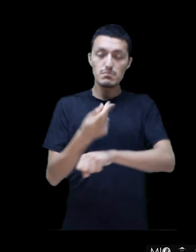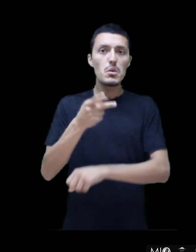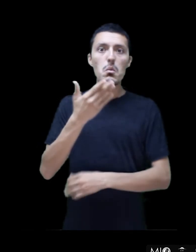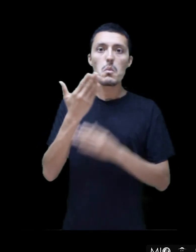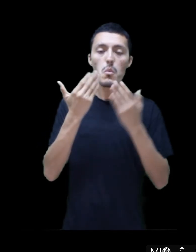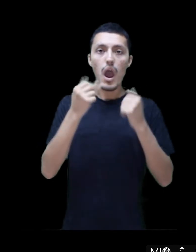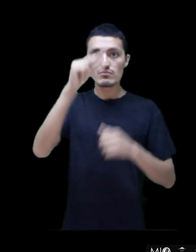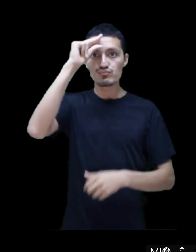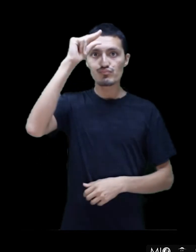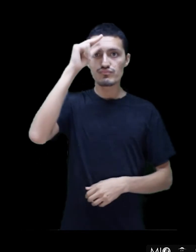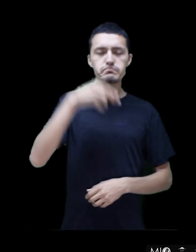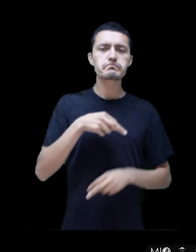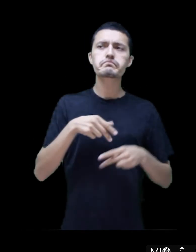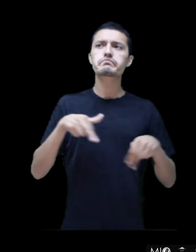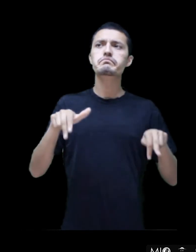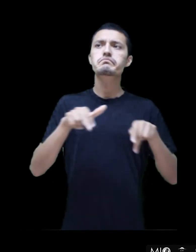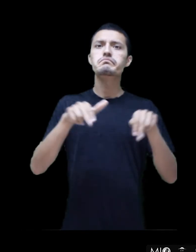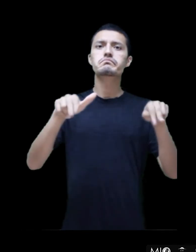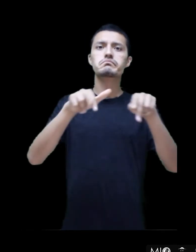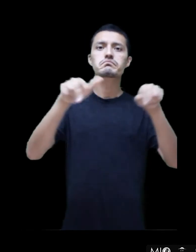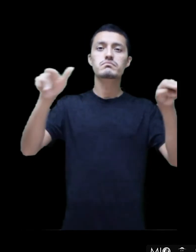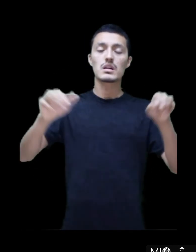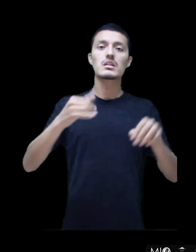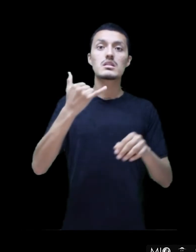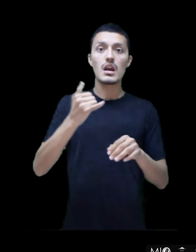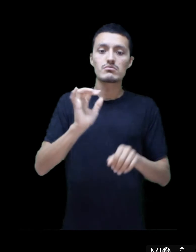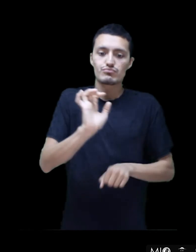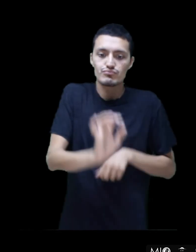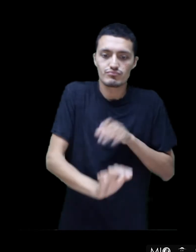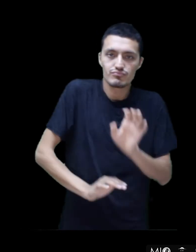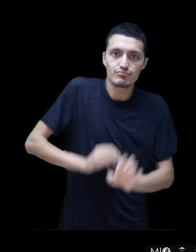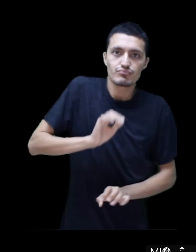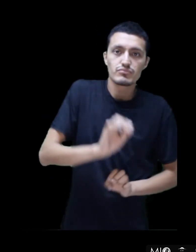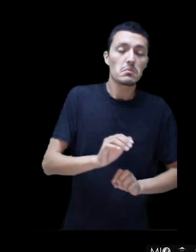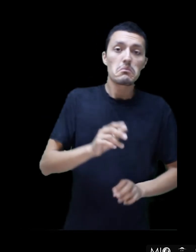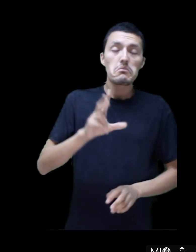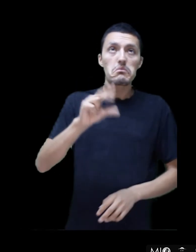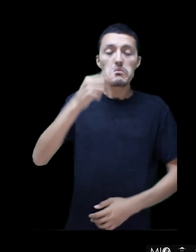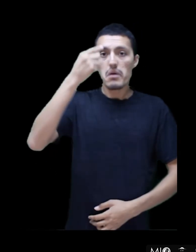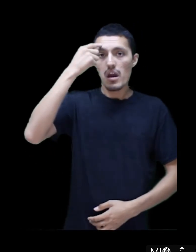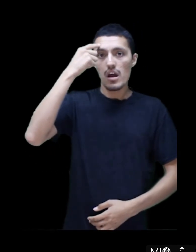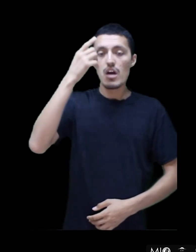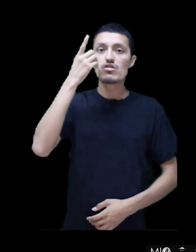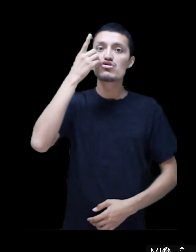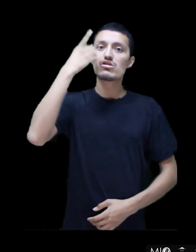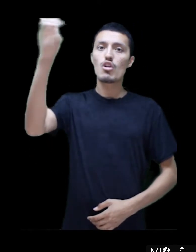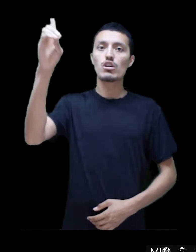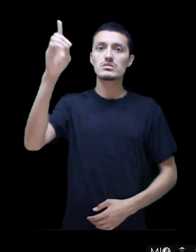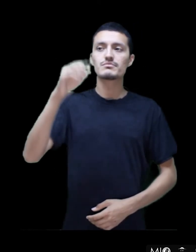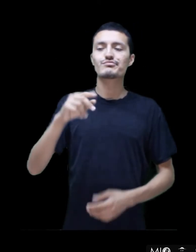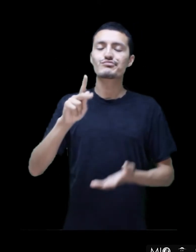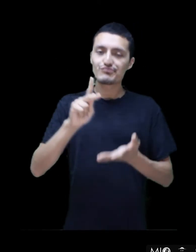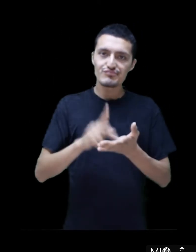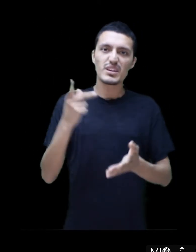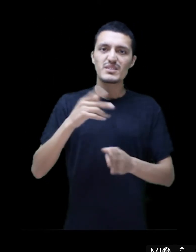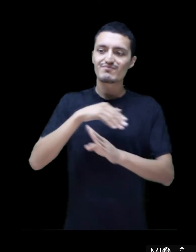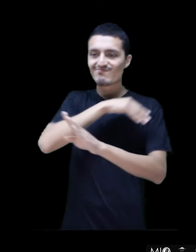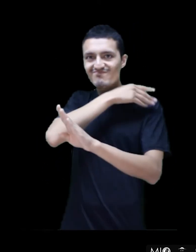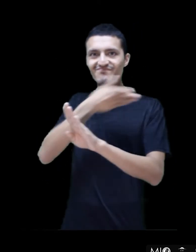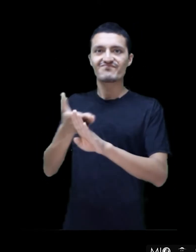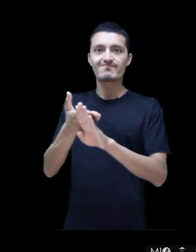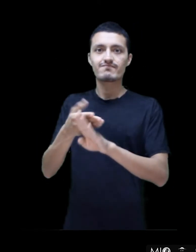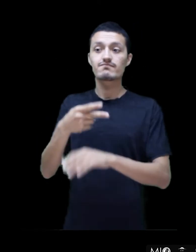sabiduría. Caminaban sin rumbo y andaban a gatas. No se acordaban de los dioses y por eso cayeron en